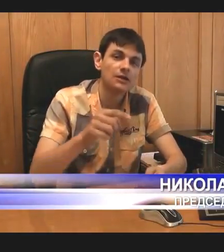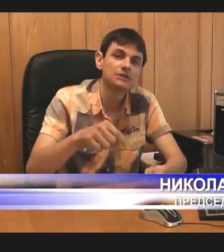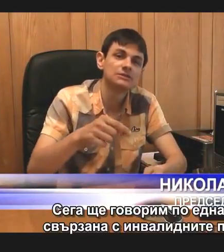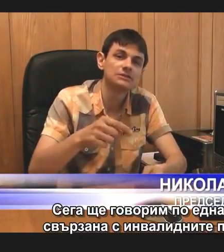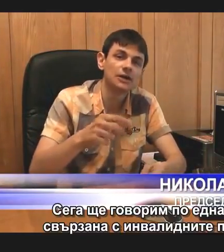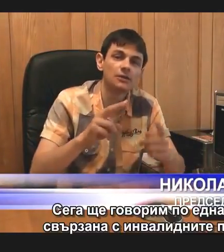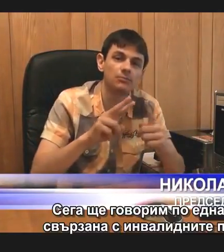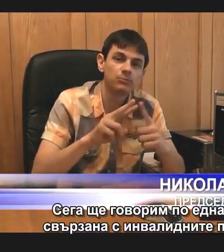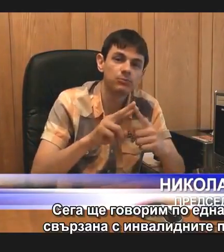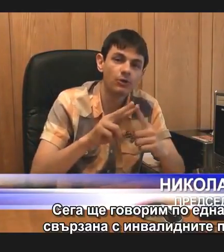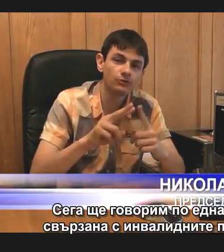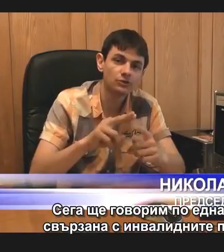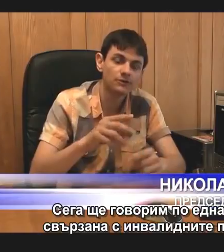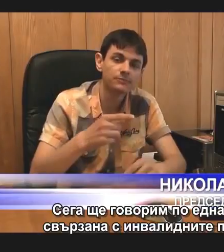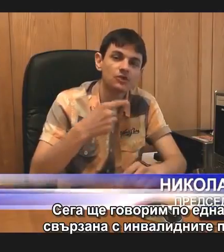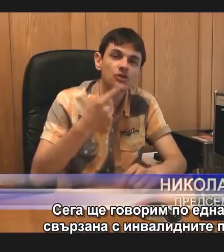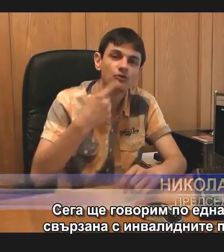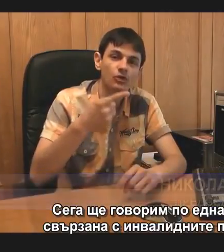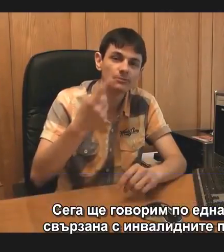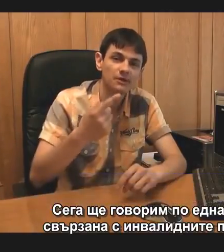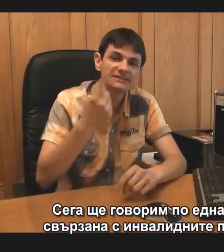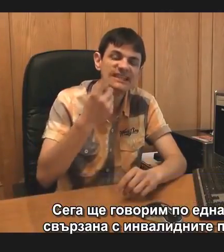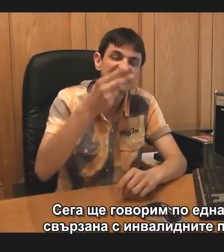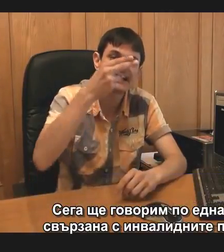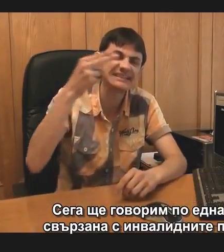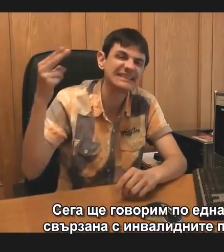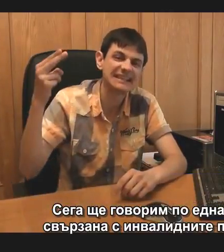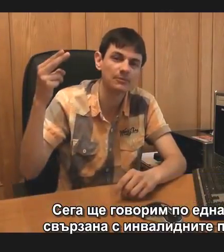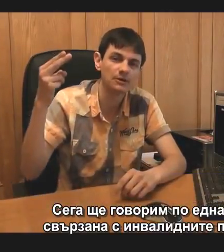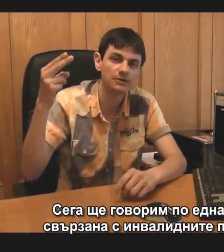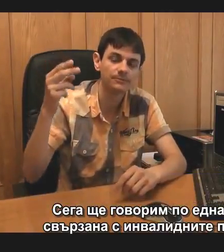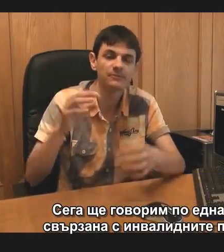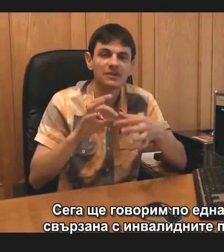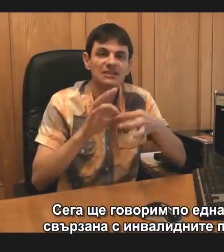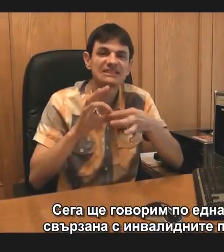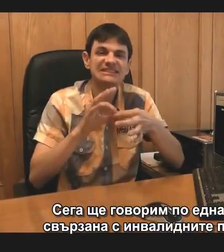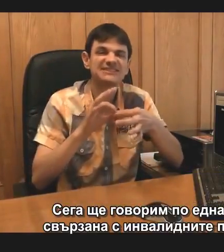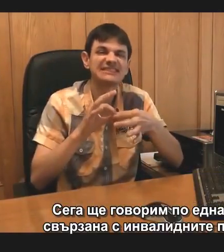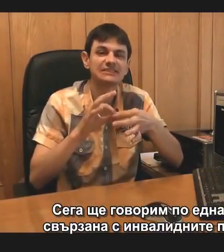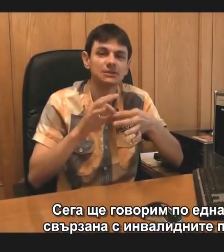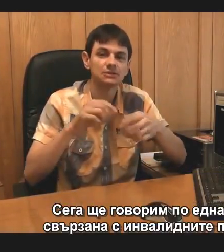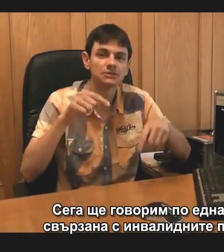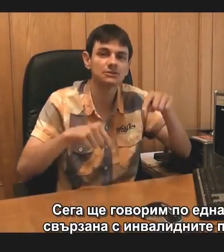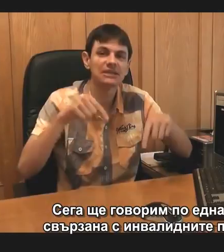Сега по повод ще говорим за една тема, свързана с